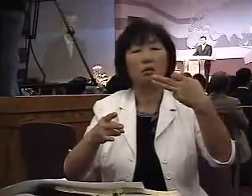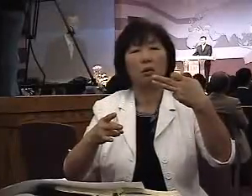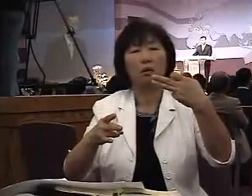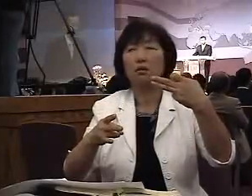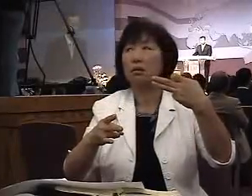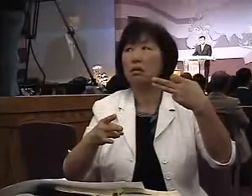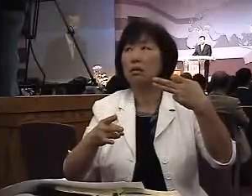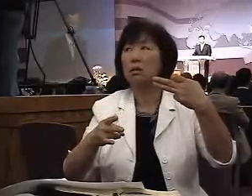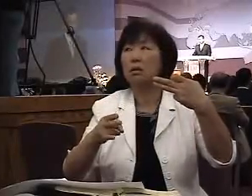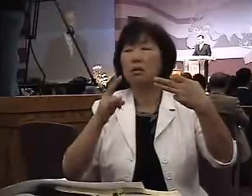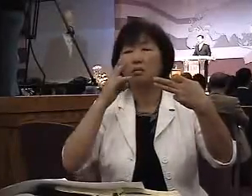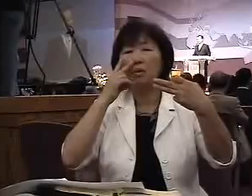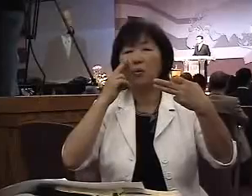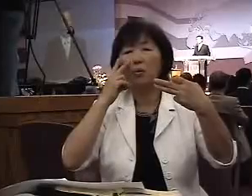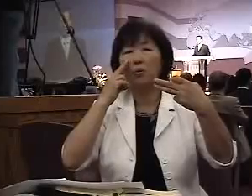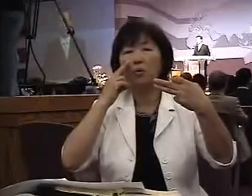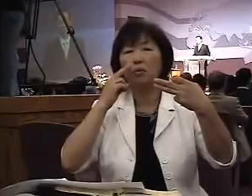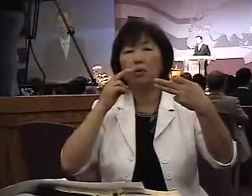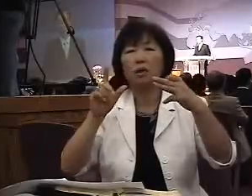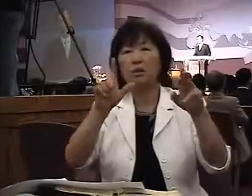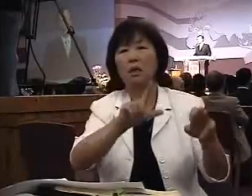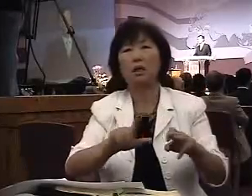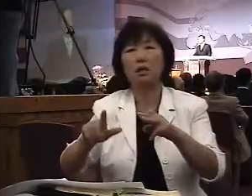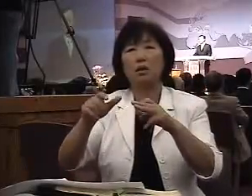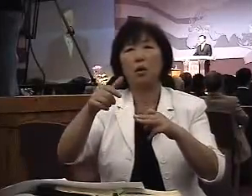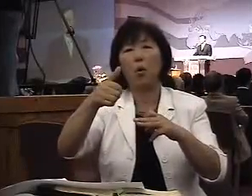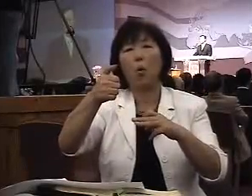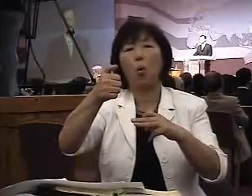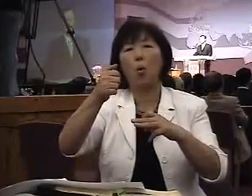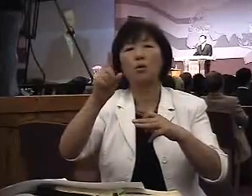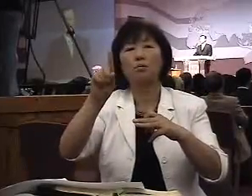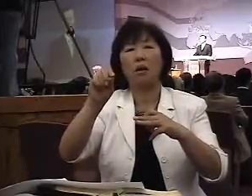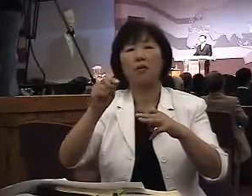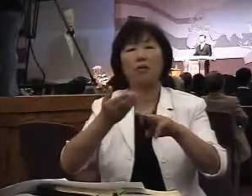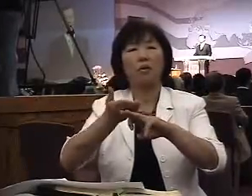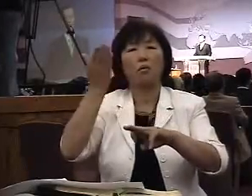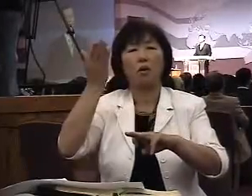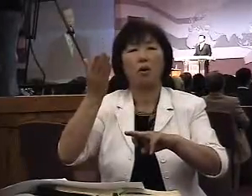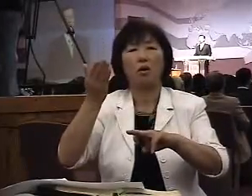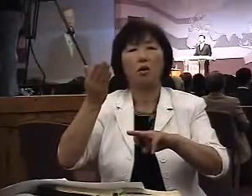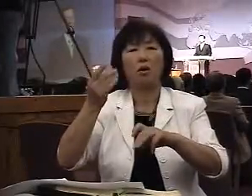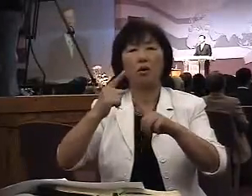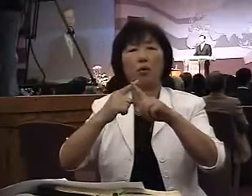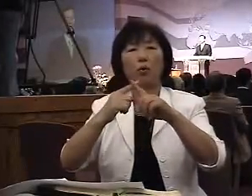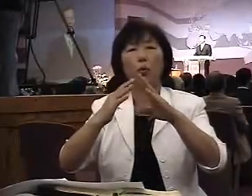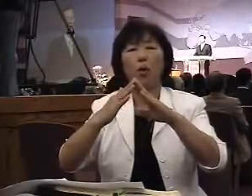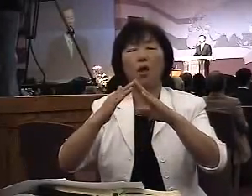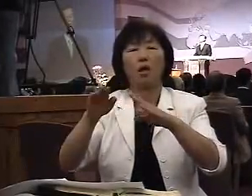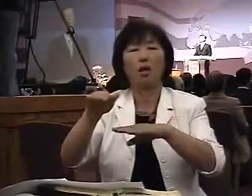성인 2세가 50만이 넘는다고 합니다. 50만. 그 중에 교회 다니는 수가